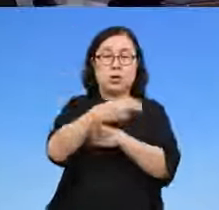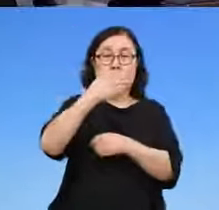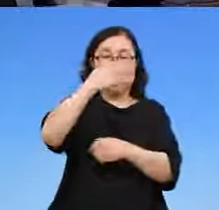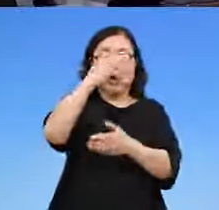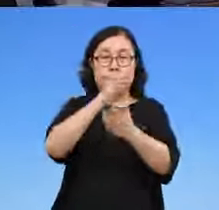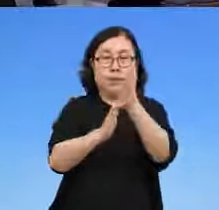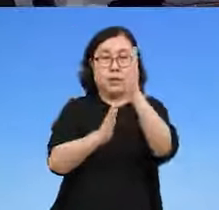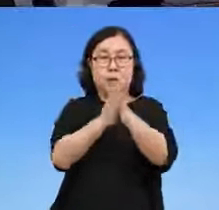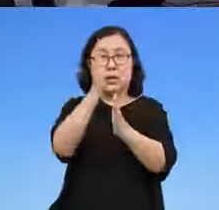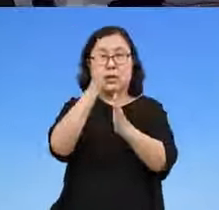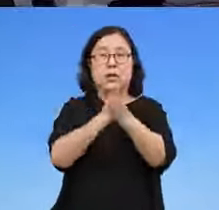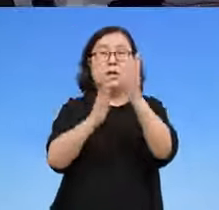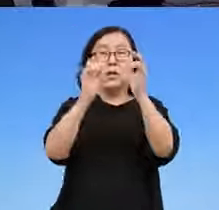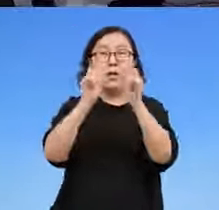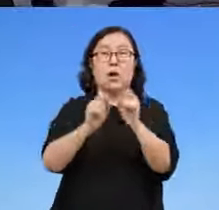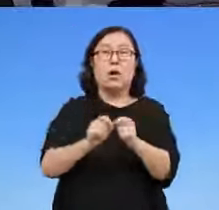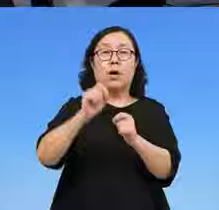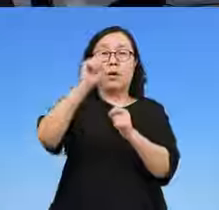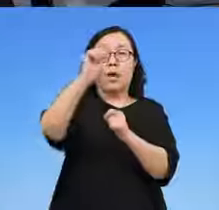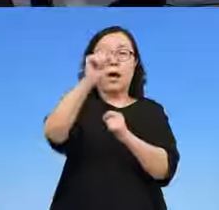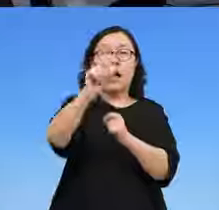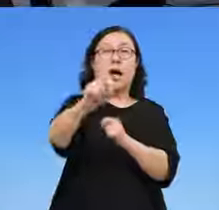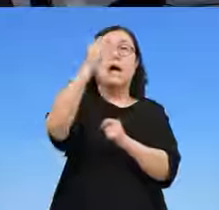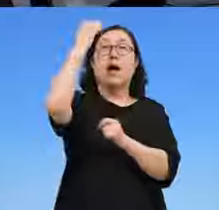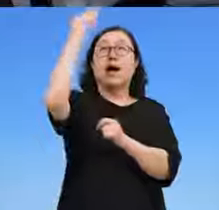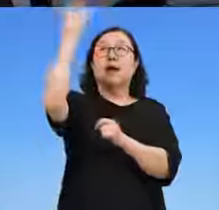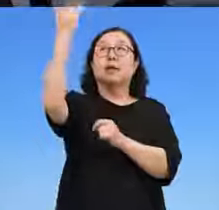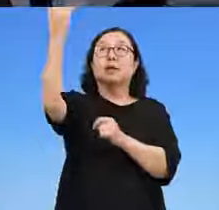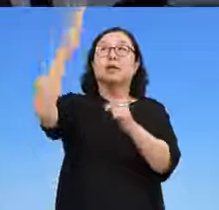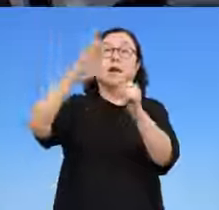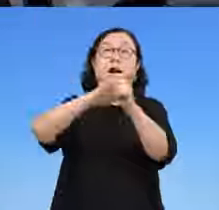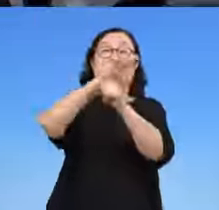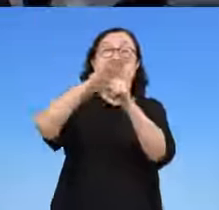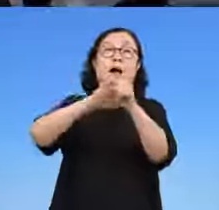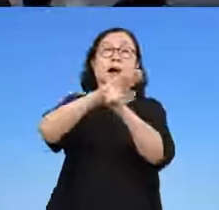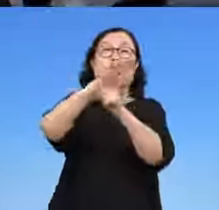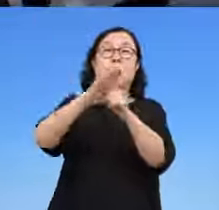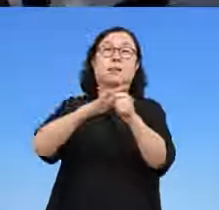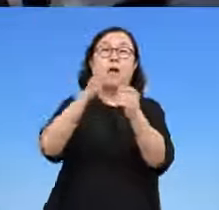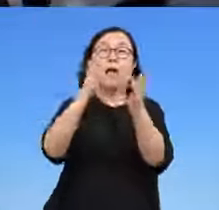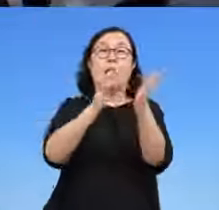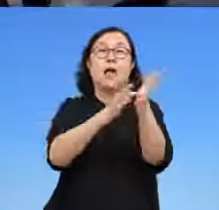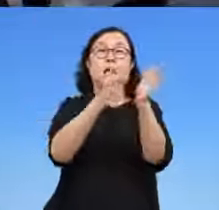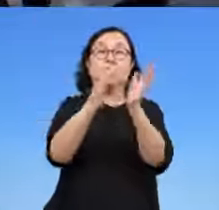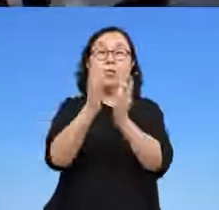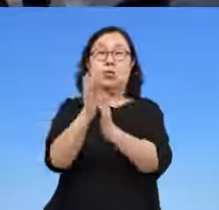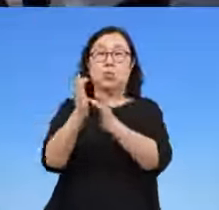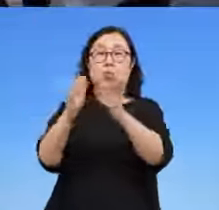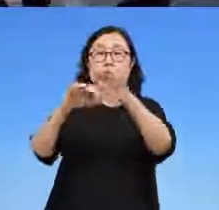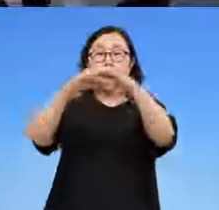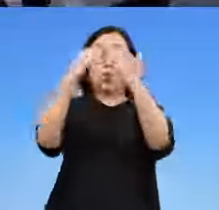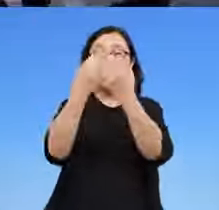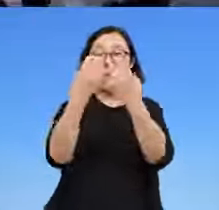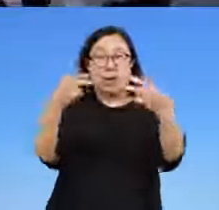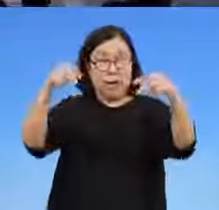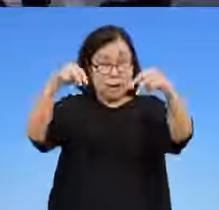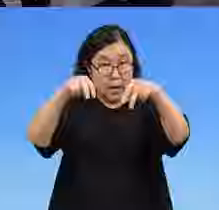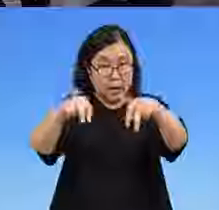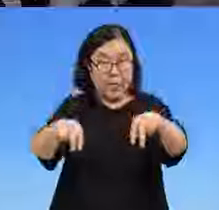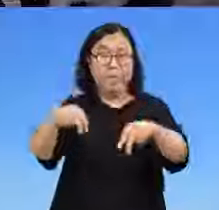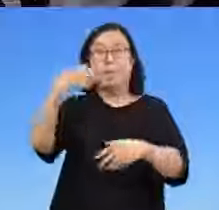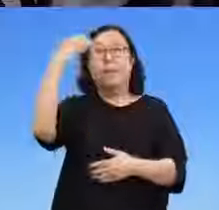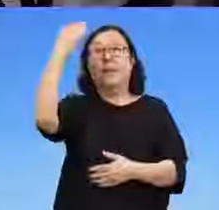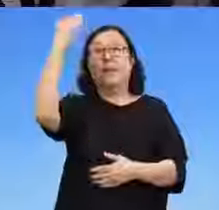끊을 수 없는 영원한 그 사랑 예수. 우리 다 자리에서 일어나셔서